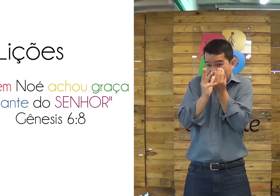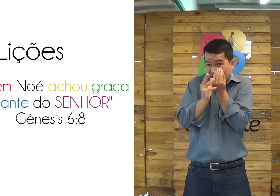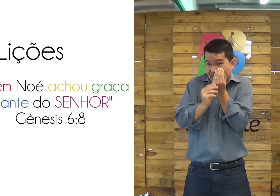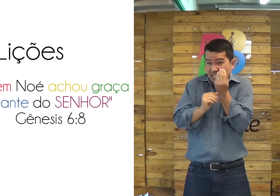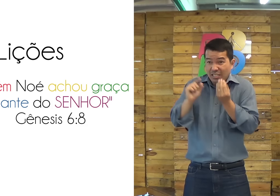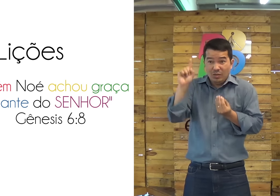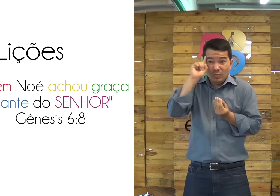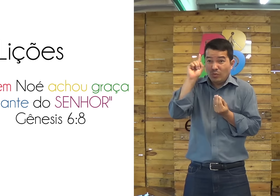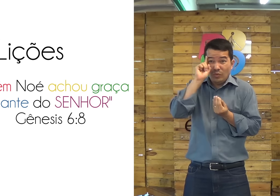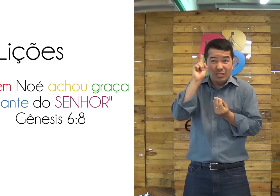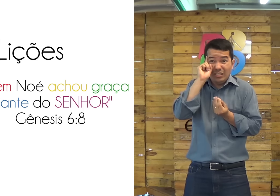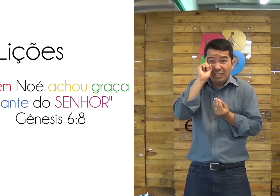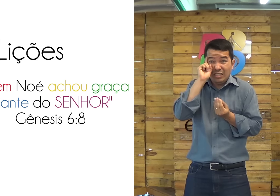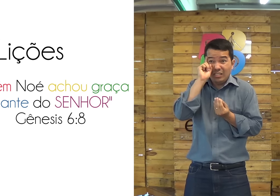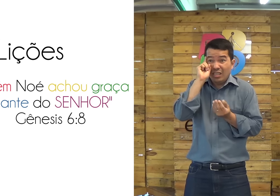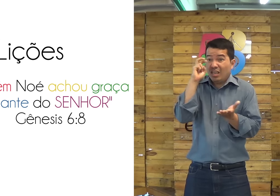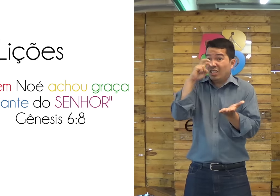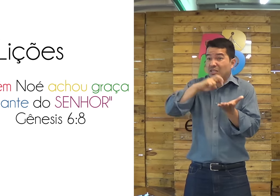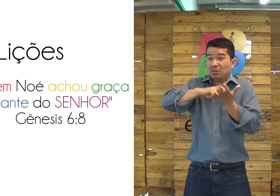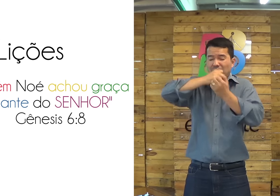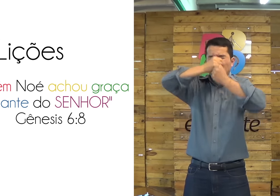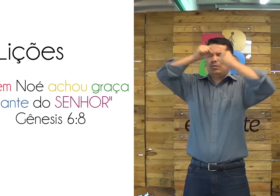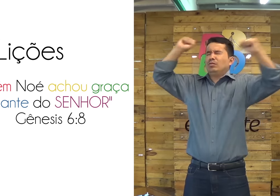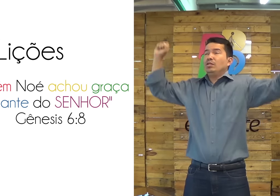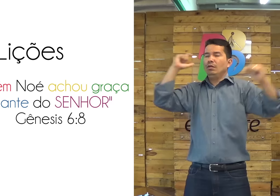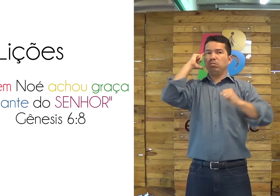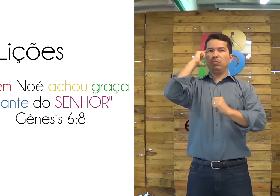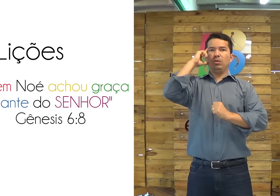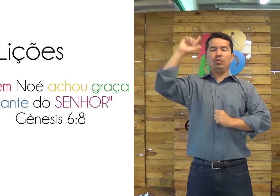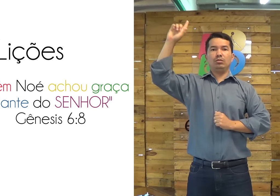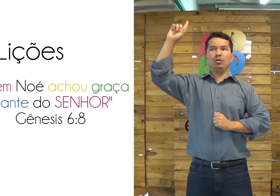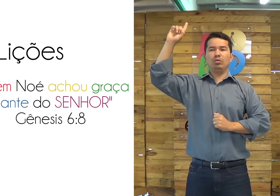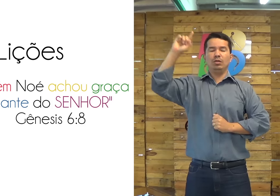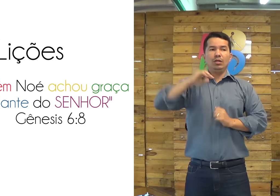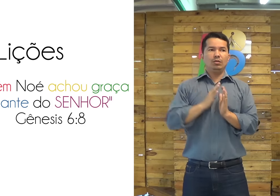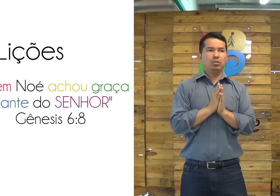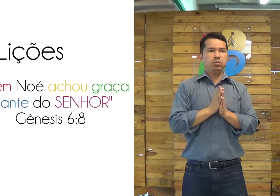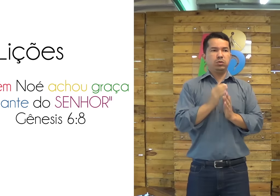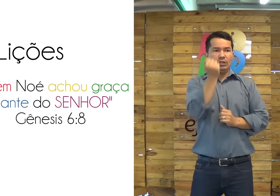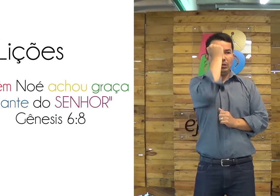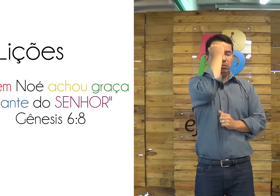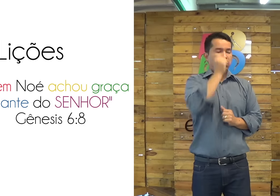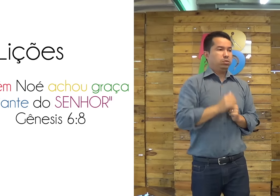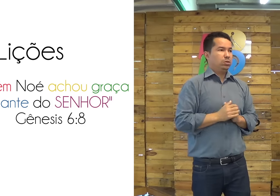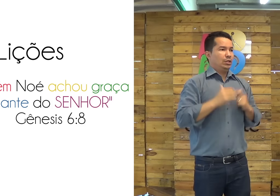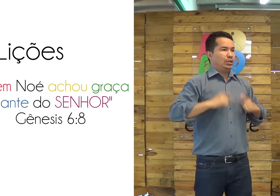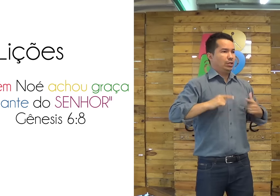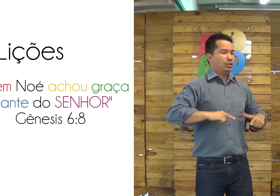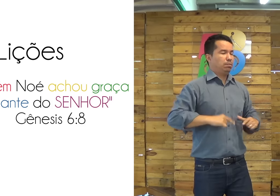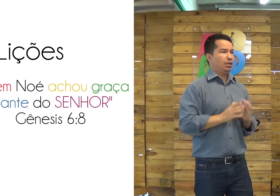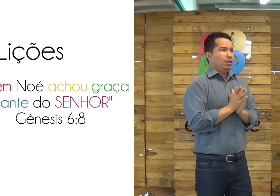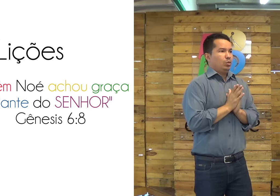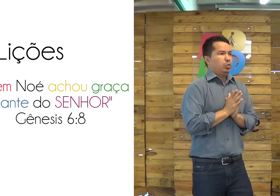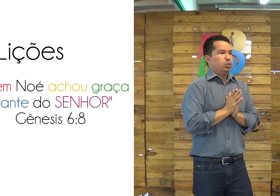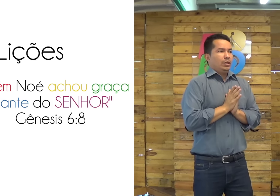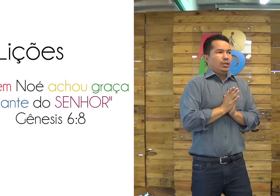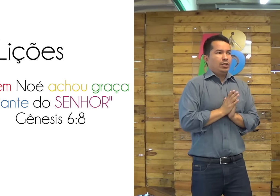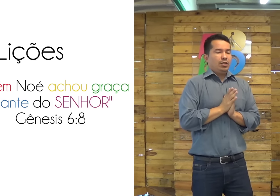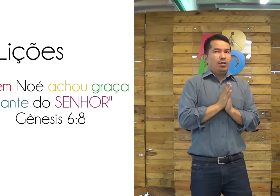todos os dias de manhã quando você acordar você pensar em Deus ai pera aí Ai Senhor eu já me arrependo ai me limpa por